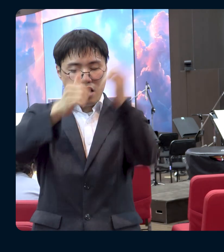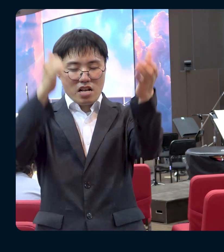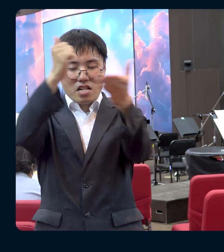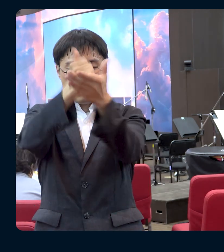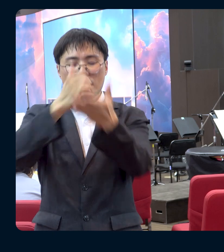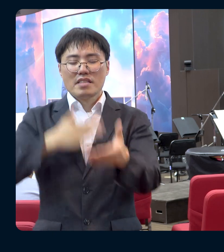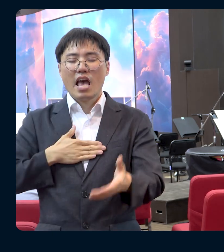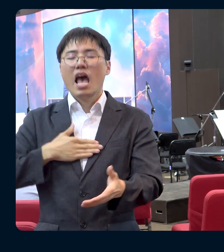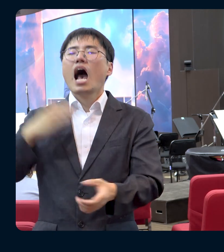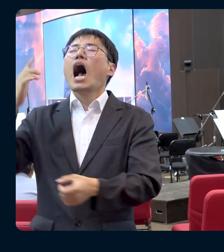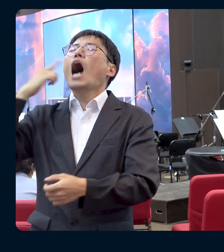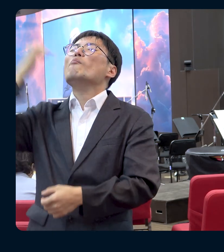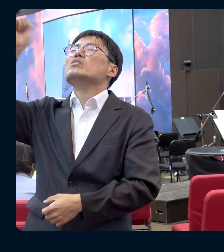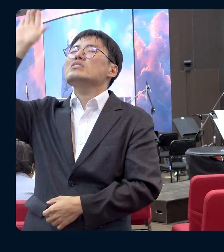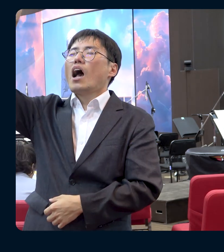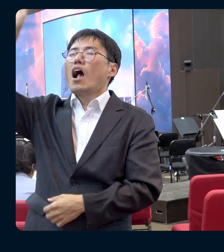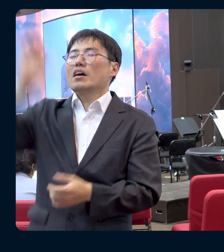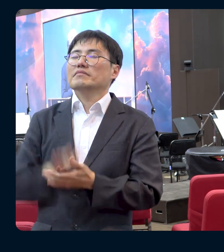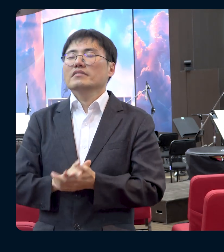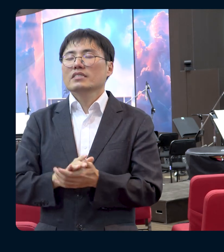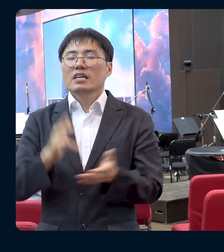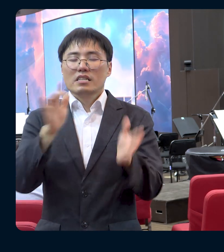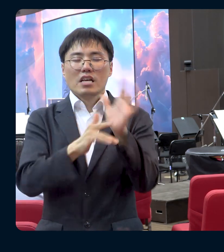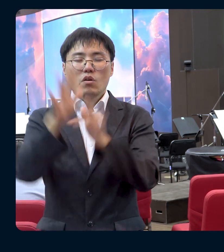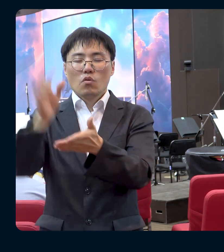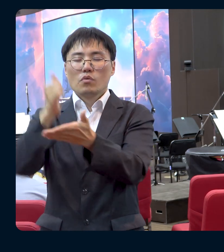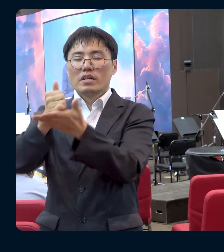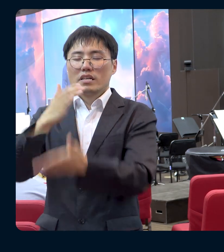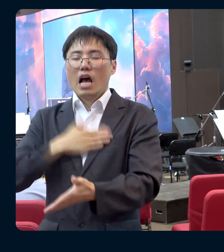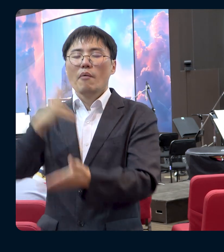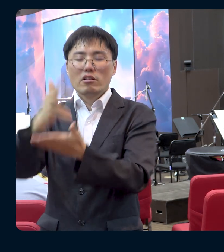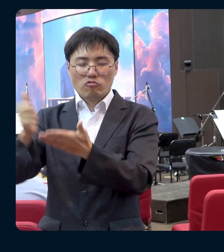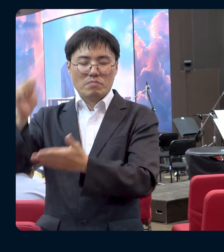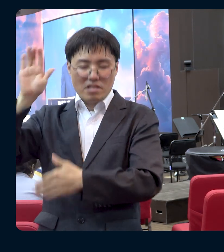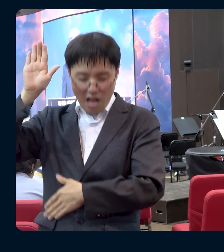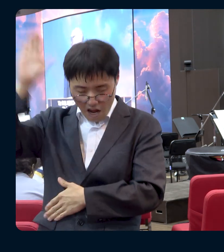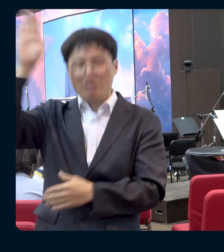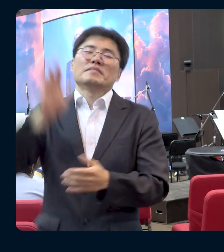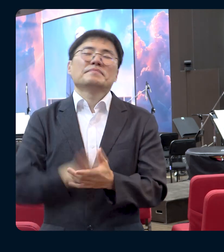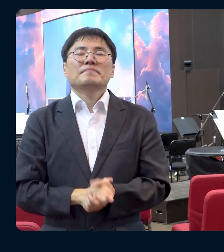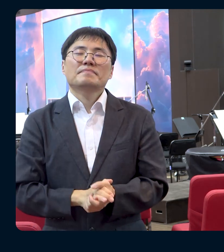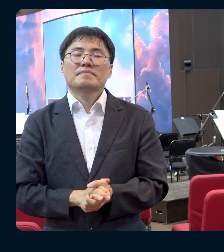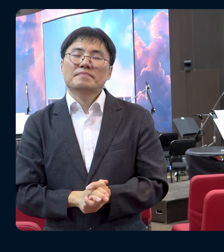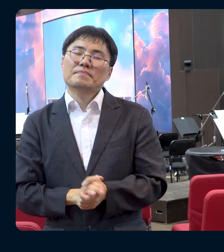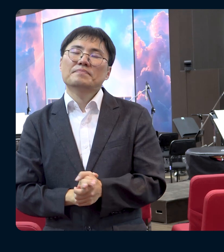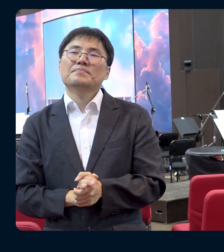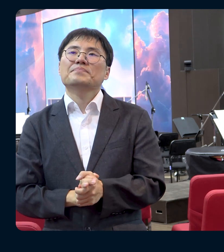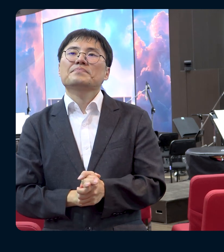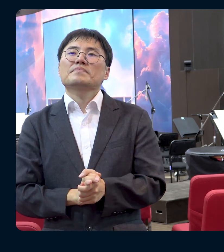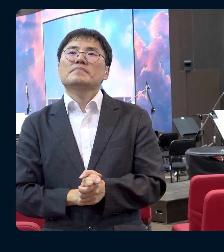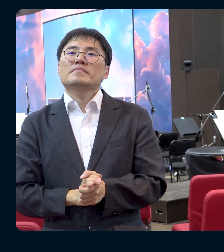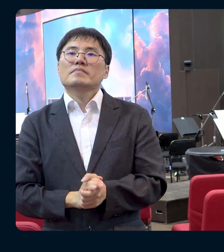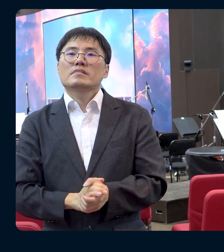사람이라고. 하나님이 내 하나님이시라고. 예수 그리스도가 나의 주님이시라고.